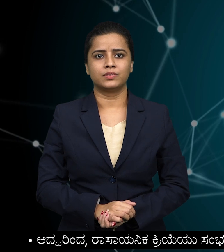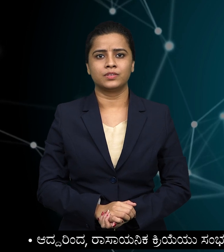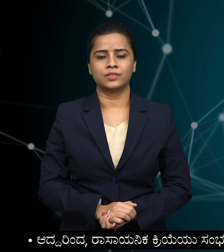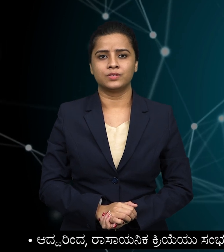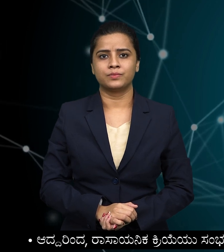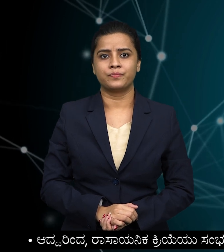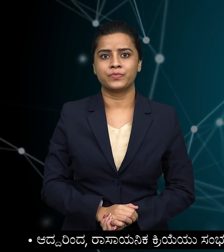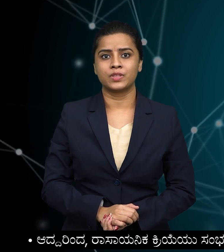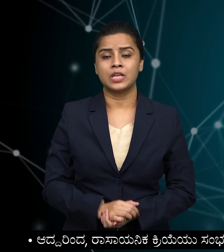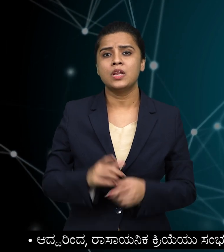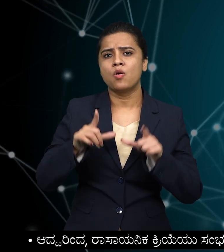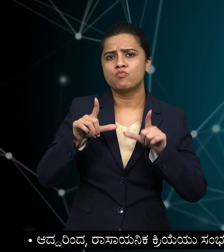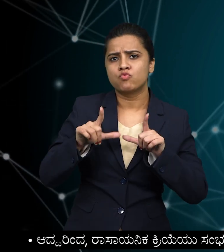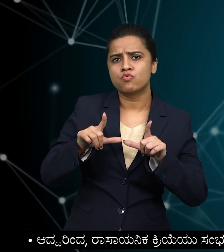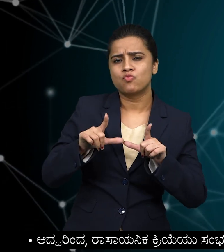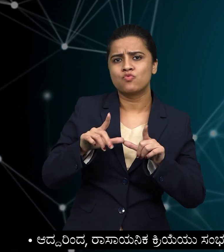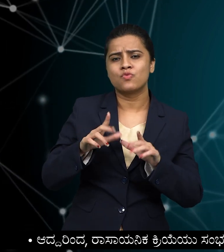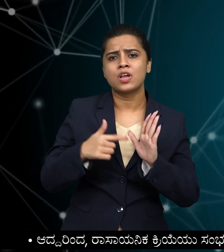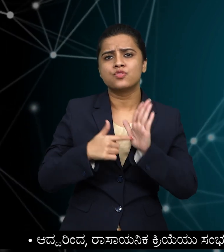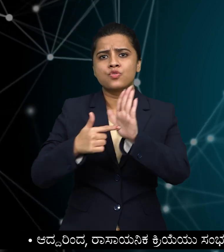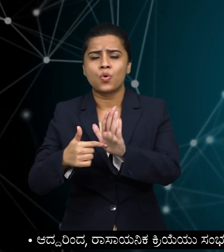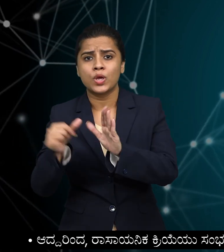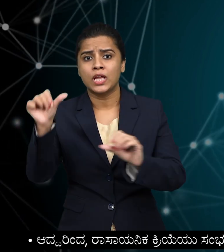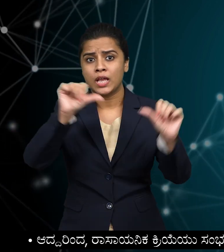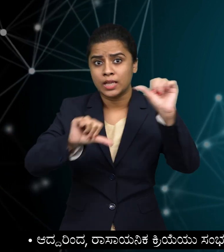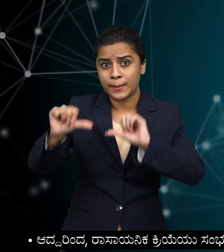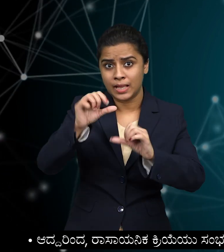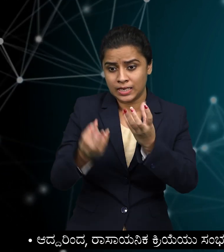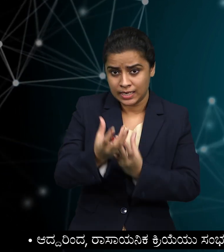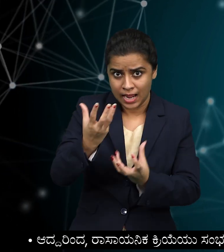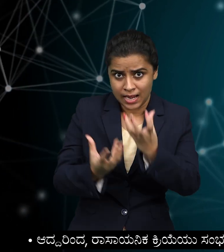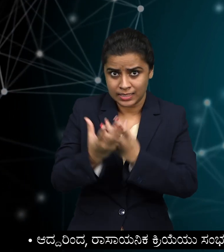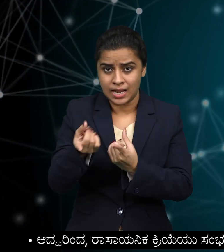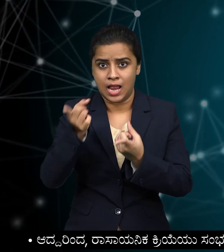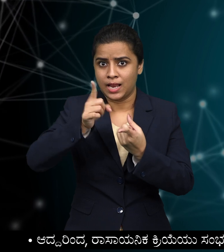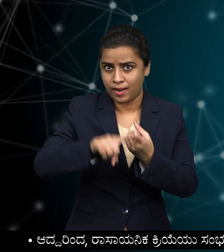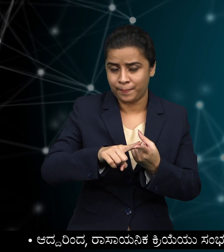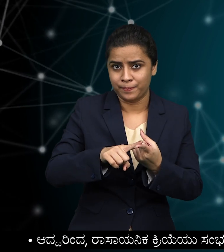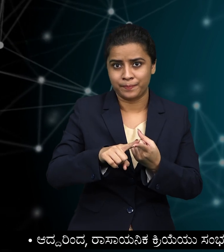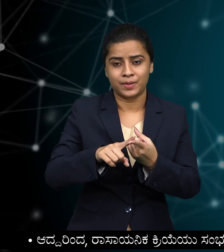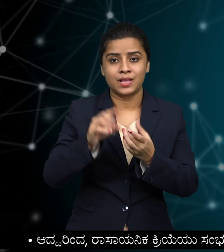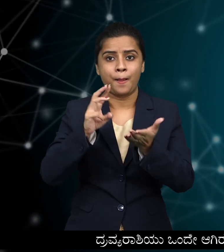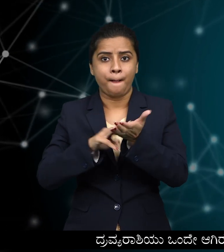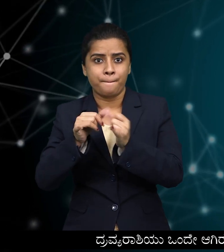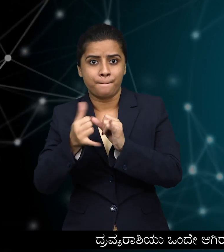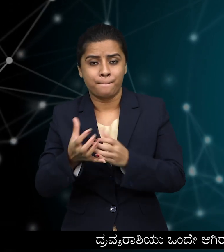ಆದ್ದರಿಂದ ರಾಸಾಯನಿಕ ಕ್ರಿಯೆಯು ಸಂಭವಿಸಿದರೆ ರಾಸಾಯನಿಕ ಕ್ರಿಯೆಯ ಮೊದಲು ಮತ್ತು ನಂತರ